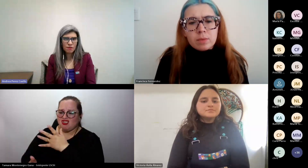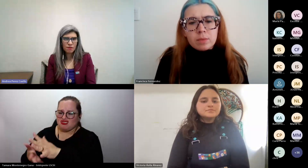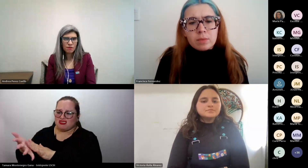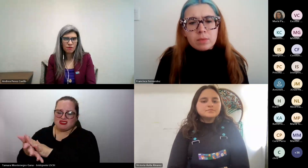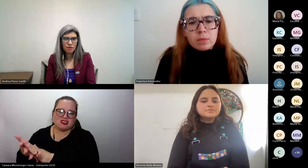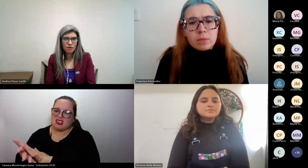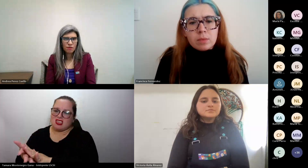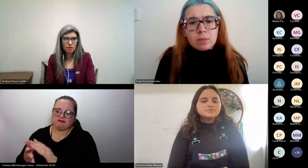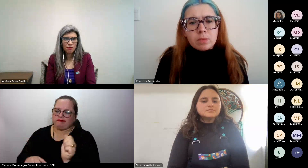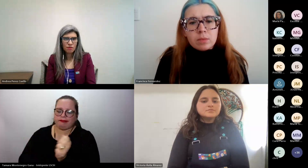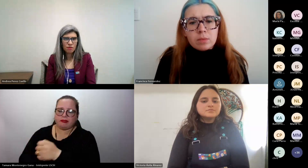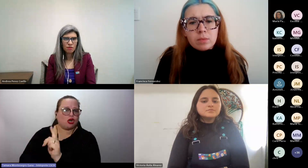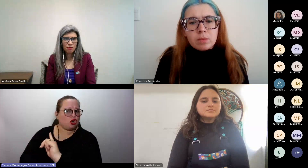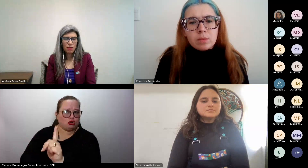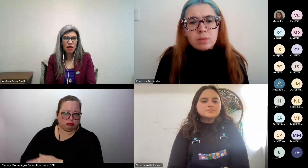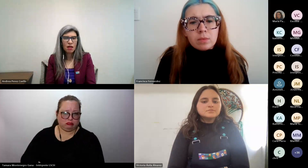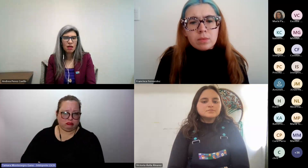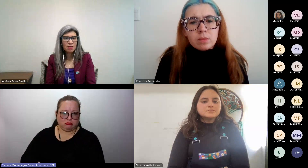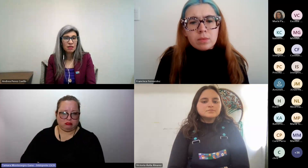señas,